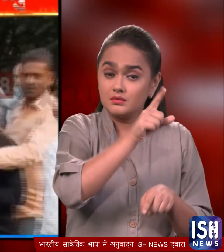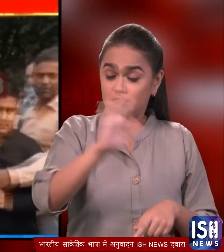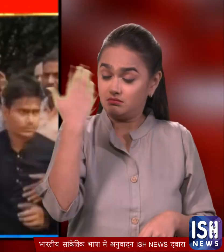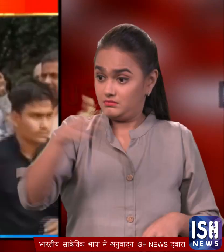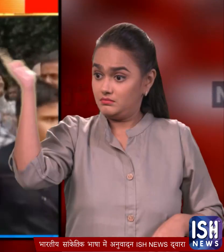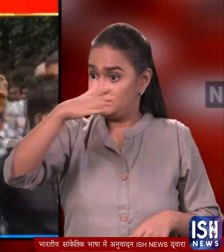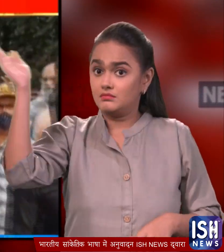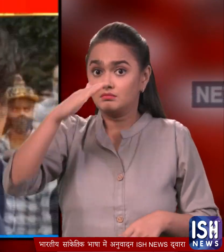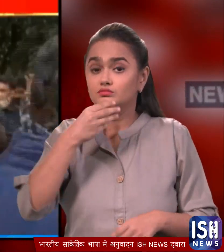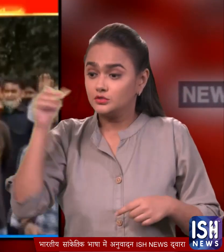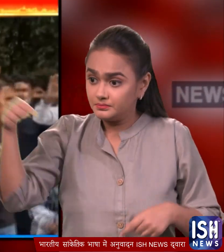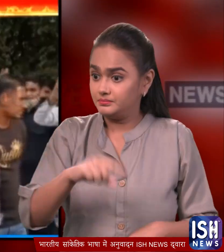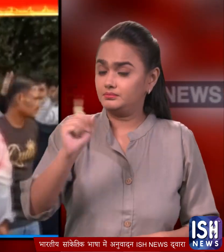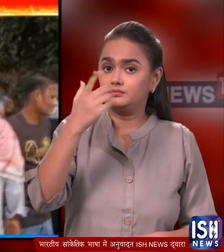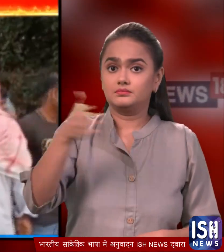वहां से भगा दिया।